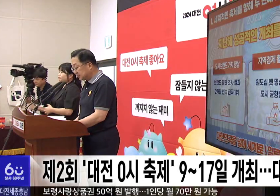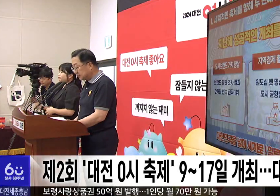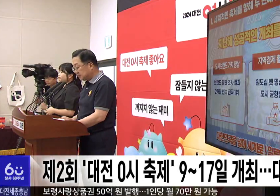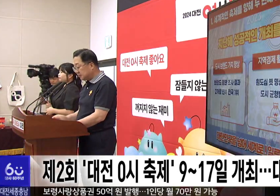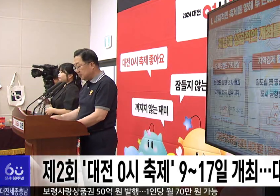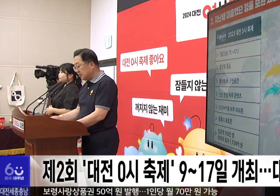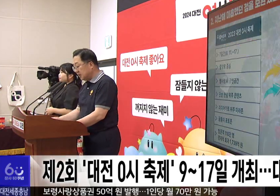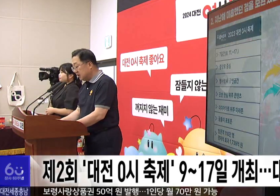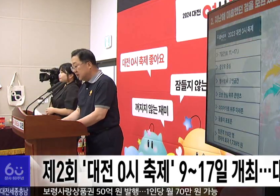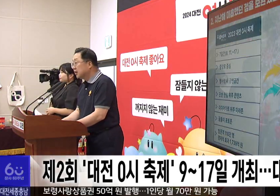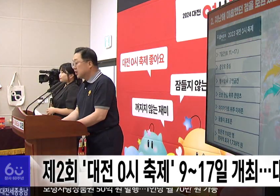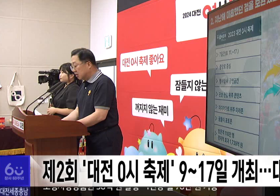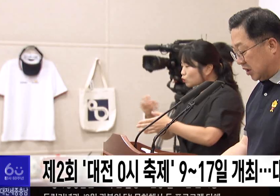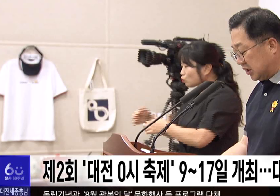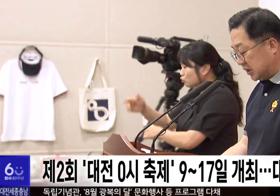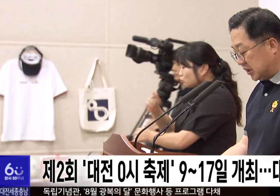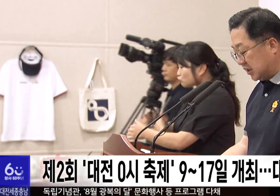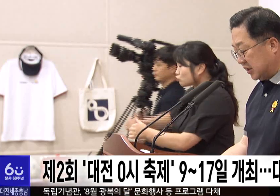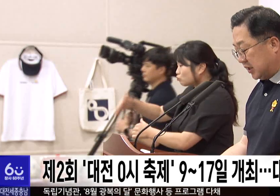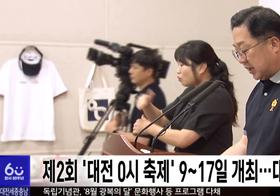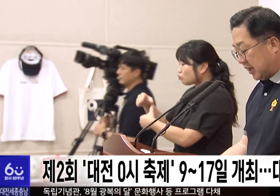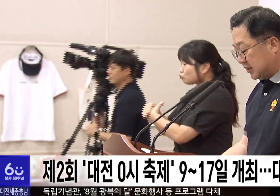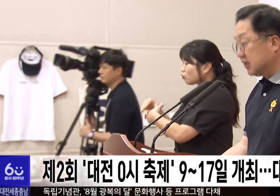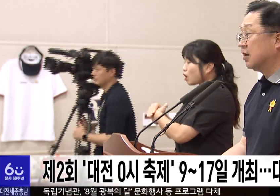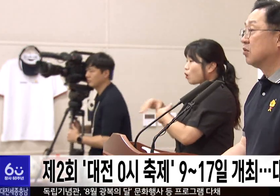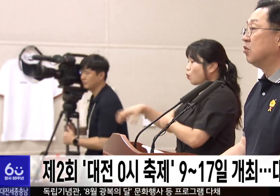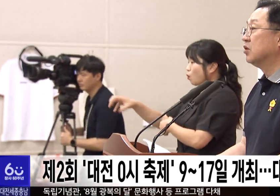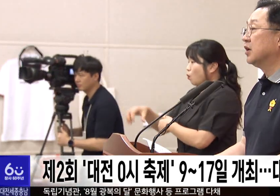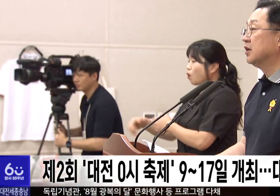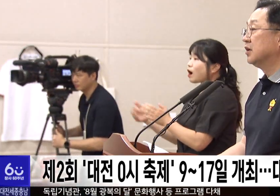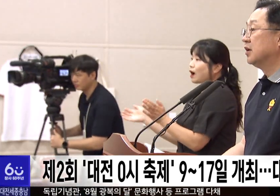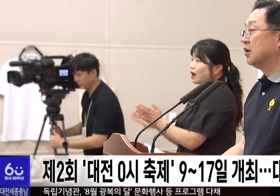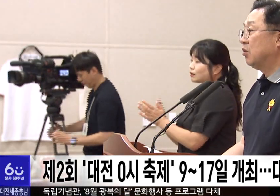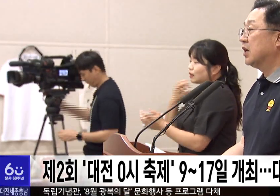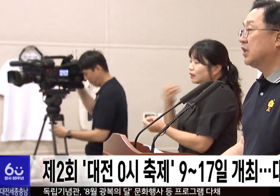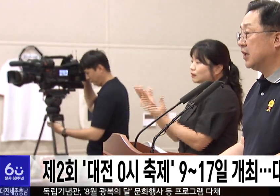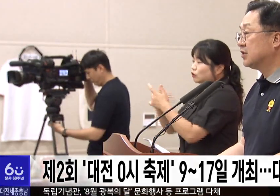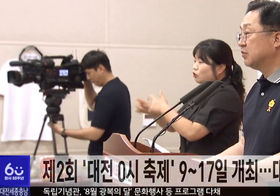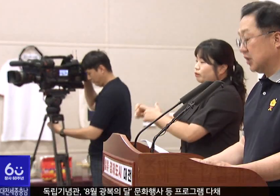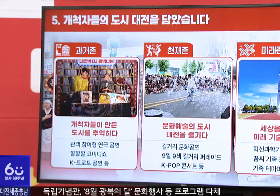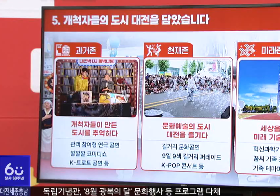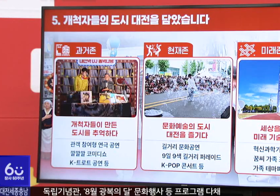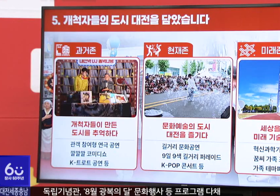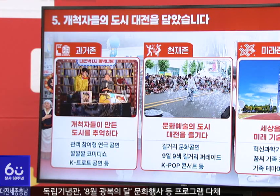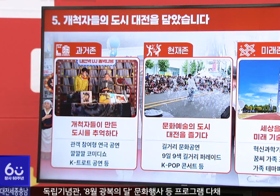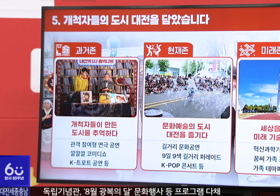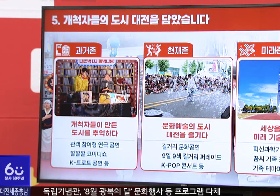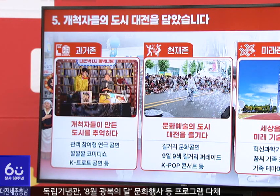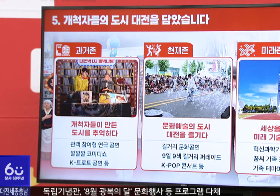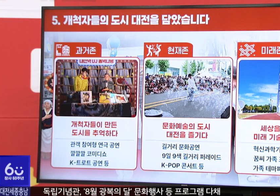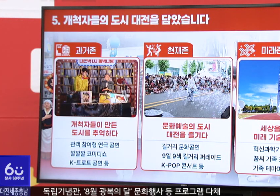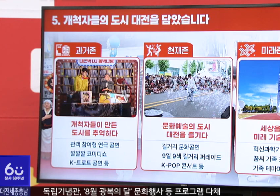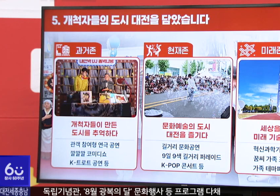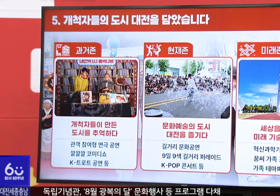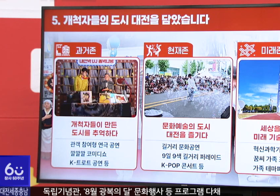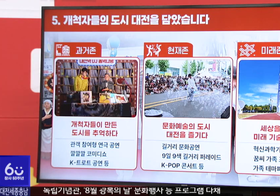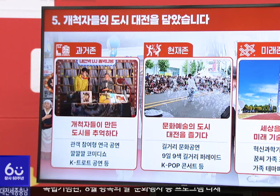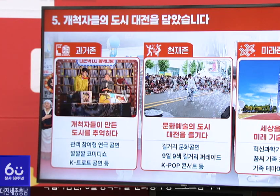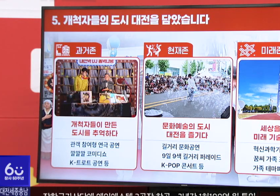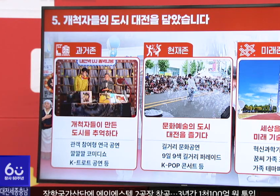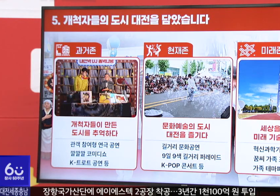위해 시내버스 29개 노선을 우회하고 목적 교 아래 자전거 통행 노를 일방통행로로 사용할